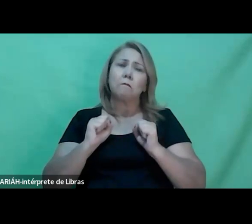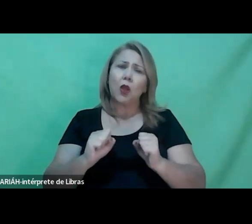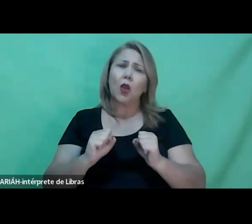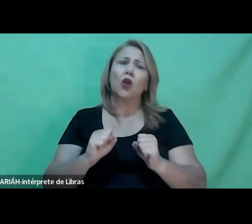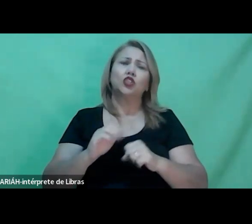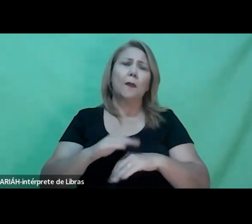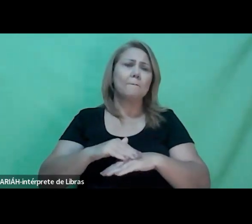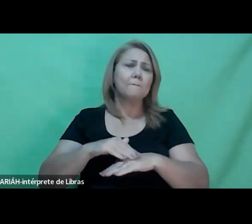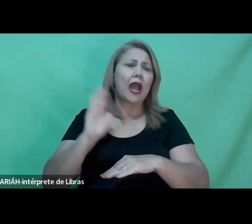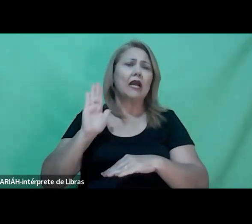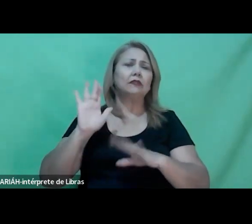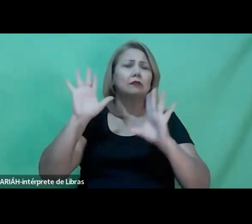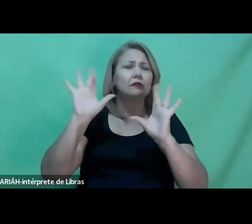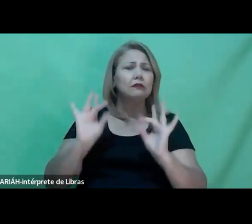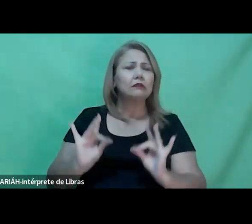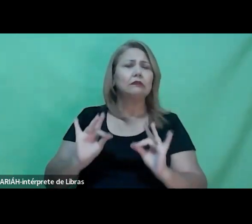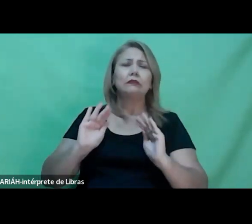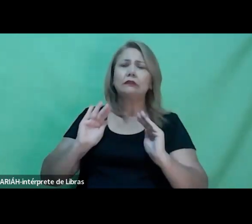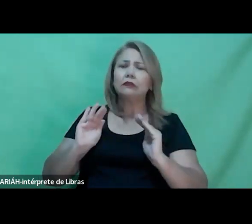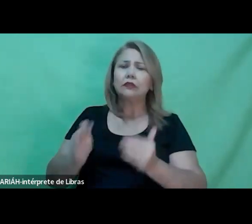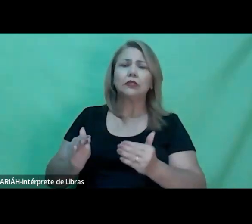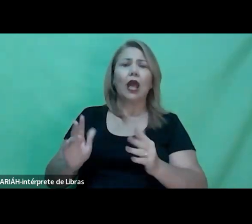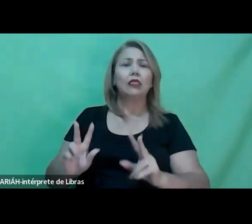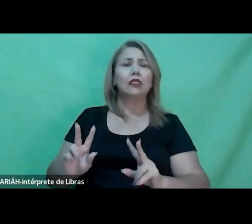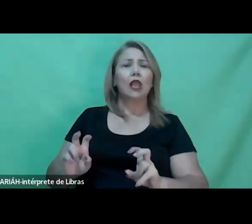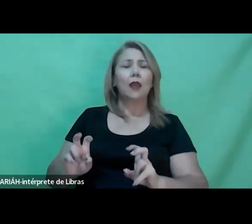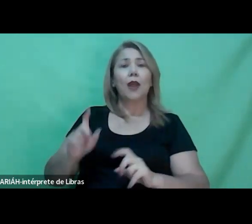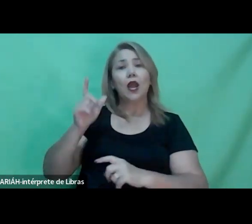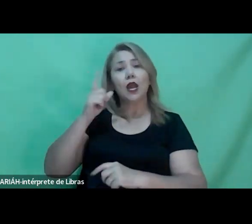ser más específicos en temas que son de interés para la persona